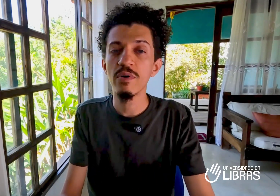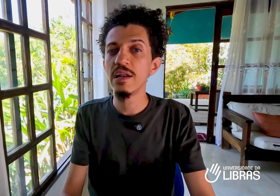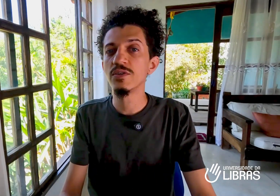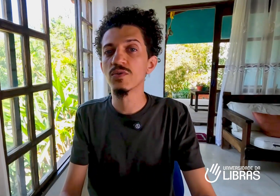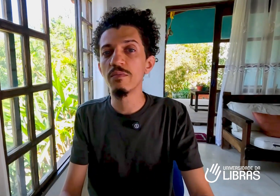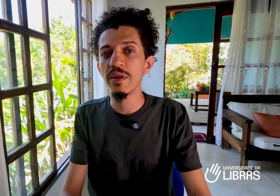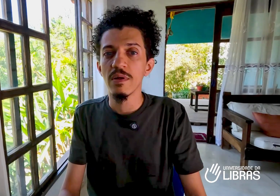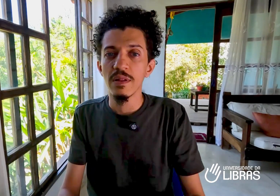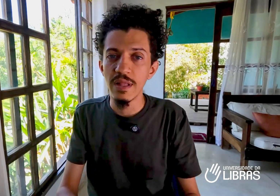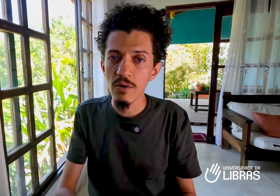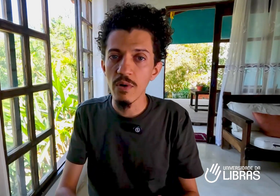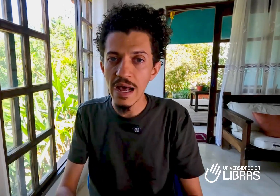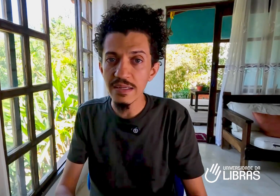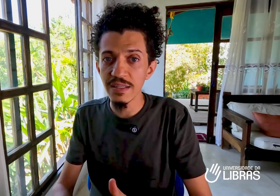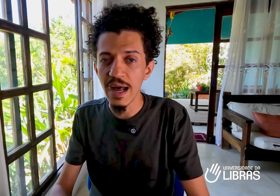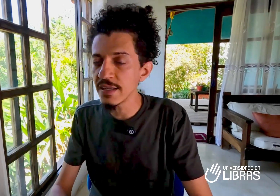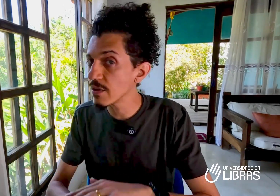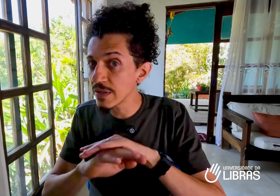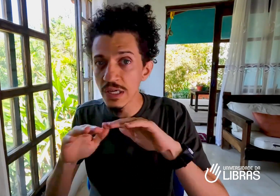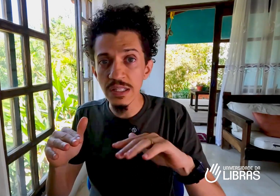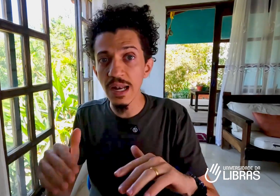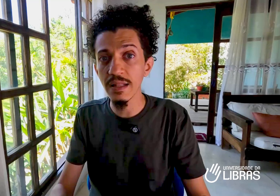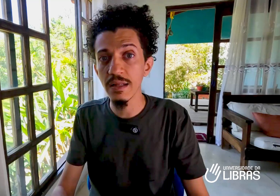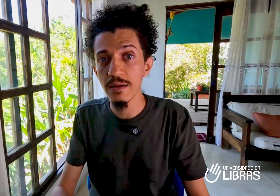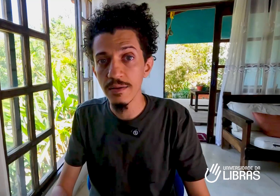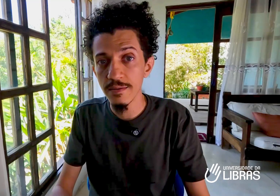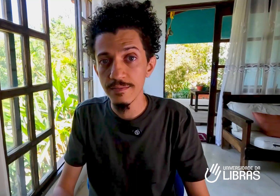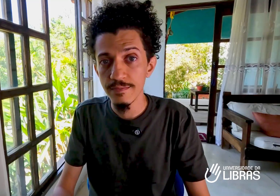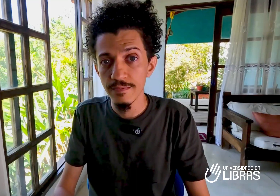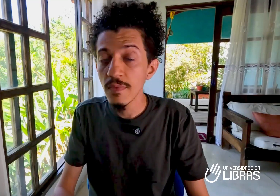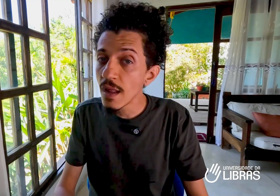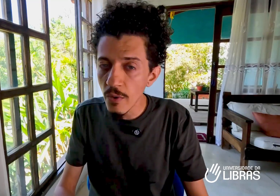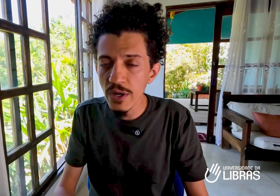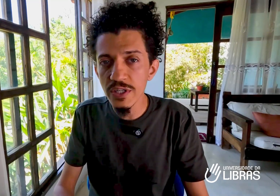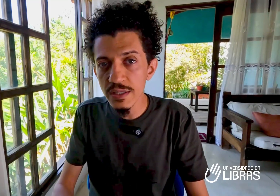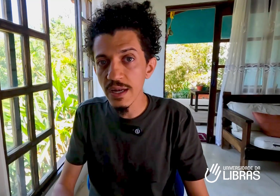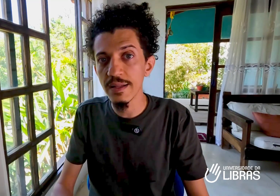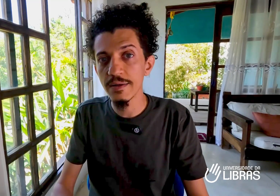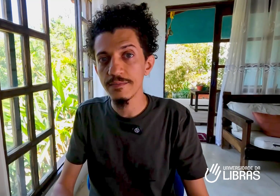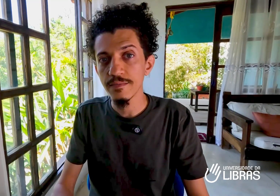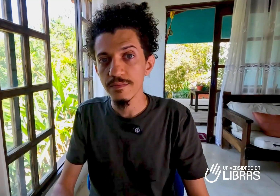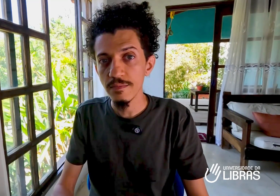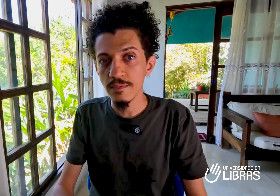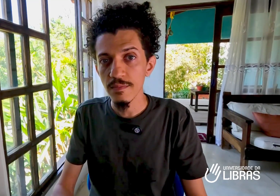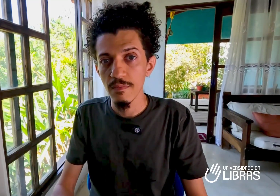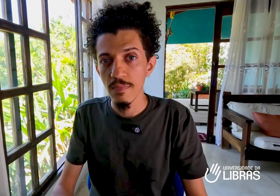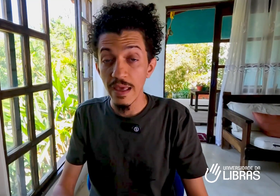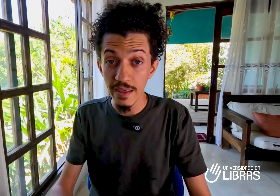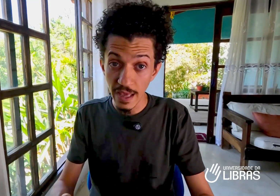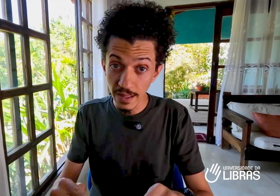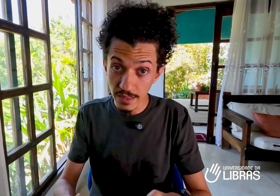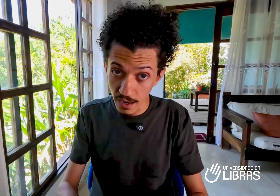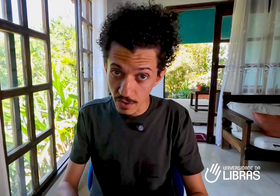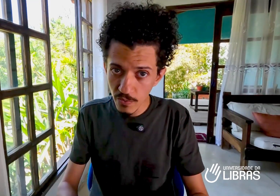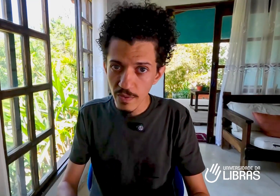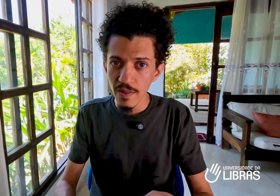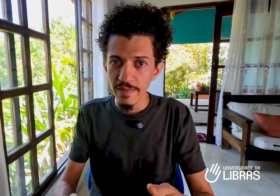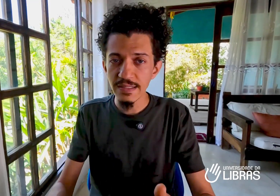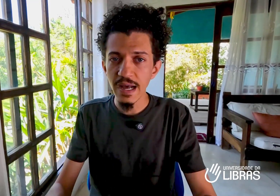ele descobriu, decorar sinais não adianta nada. Não adianta nada. E então, nessa época,